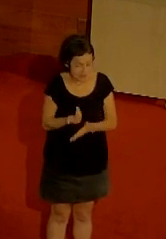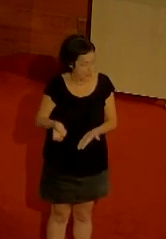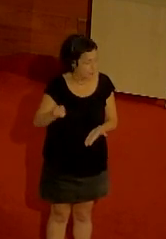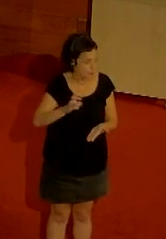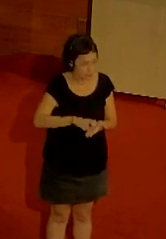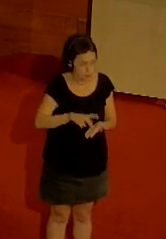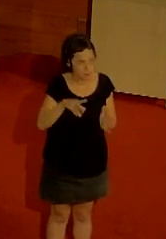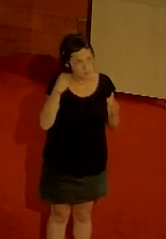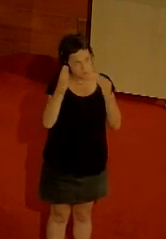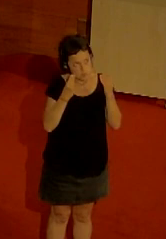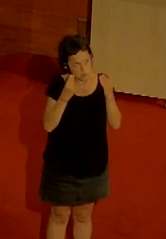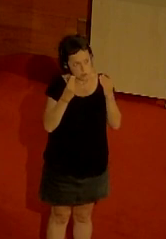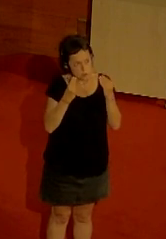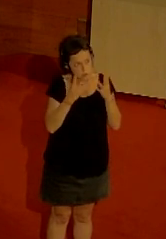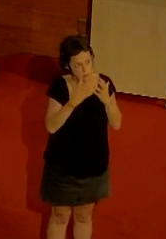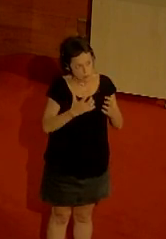bueno, estamos en ello.